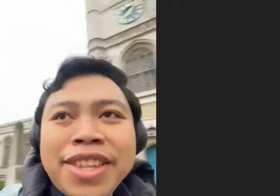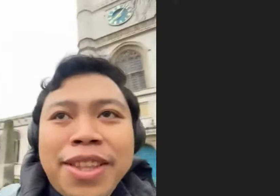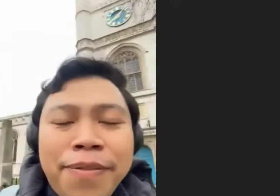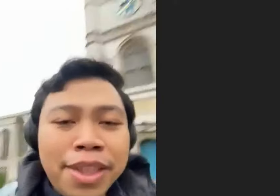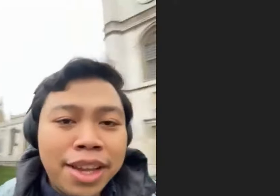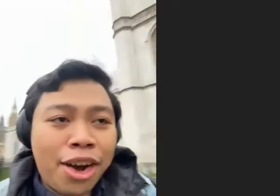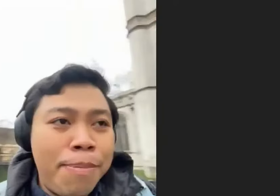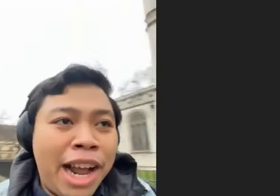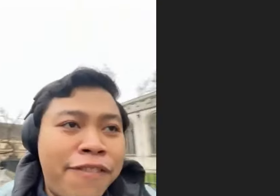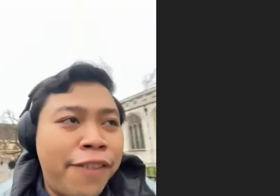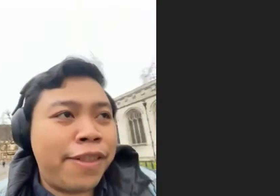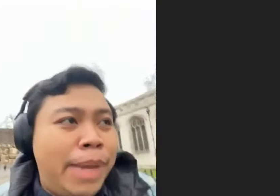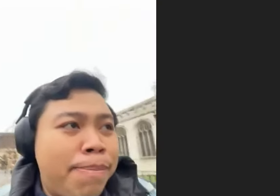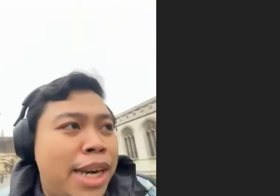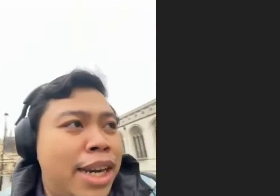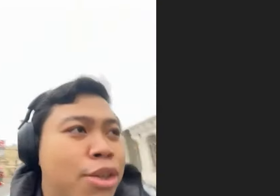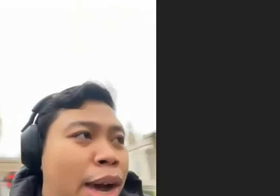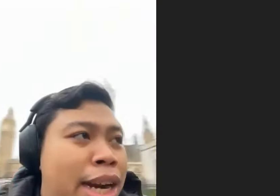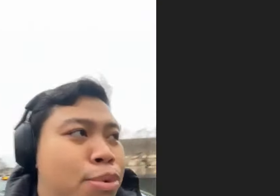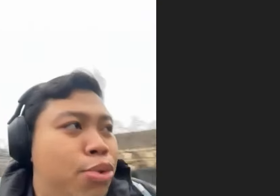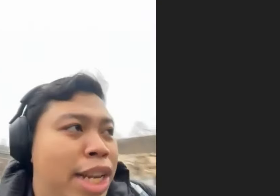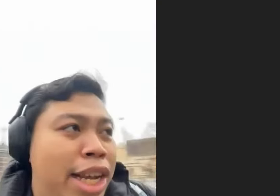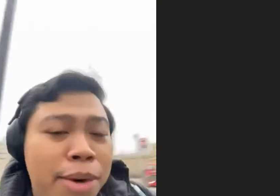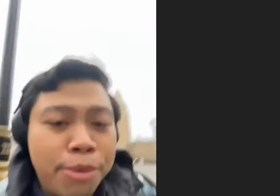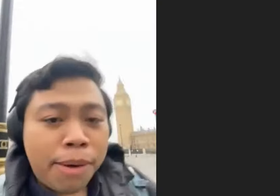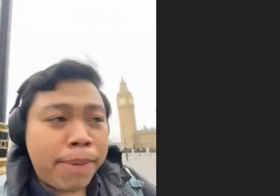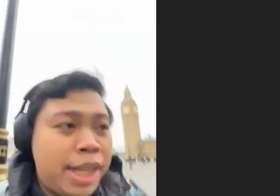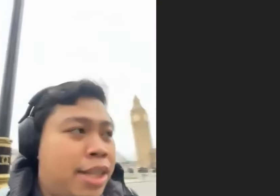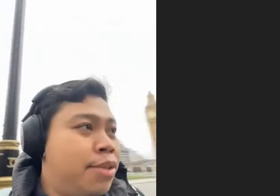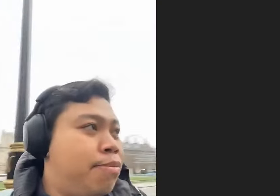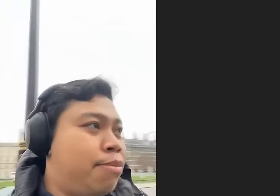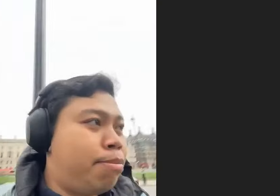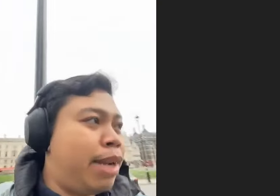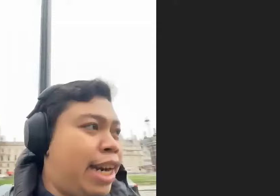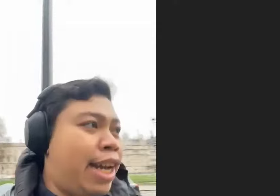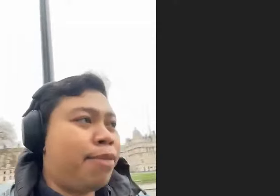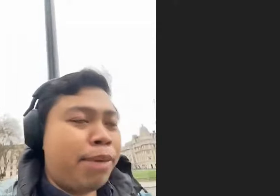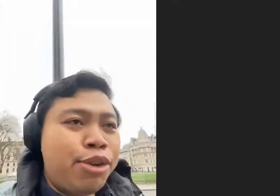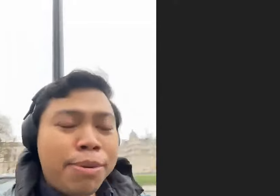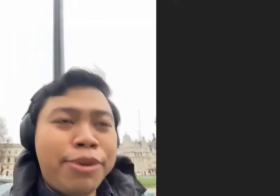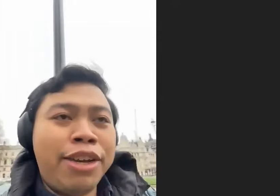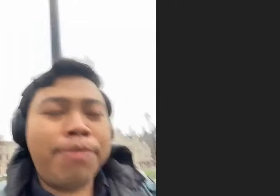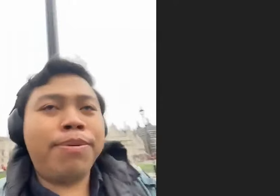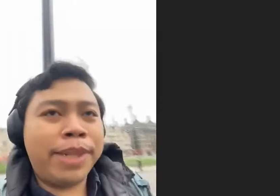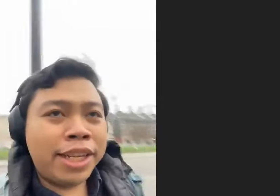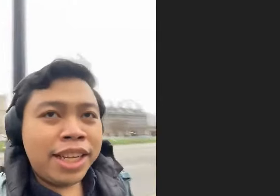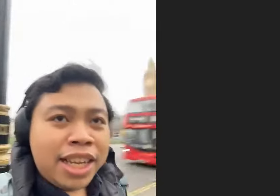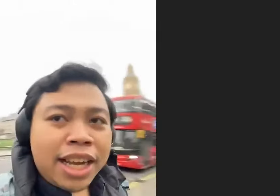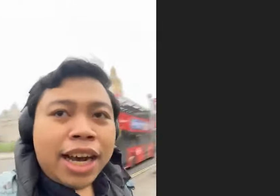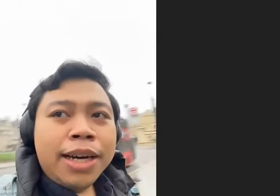Dewa tem-an 2023 2024 Ben